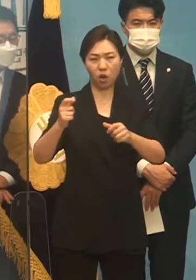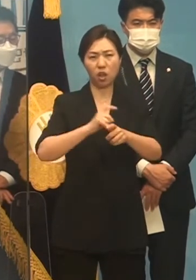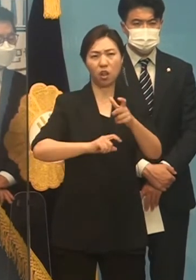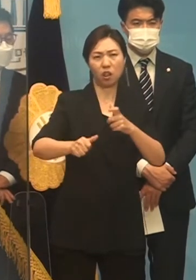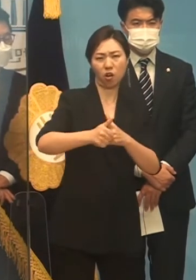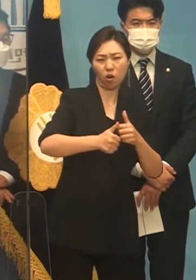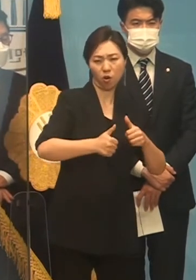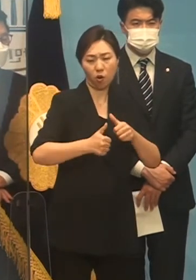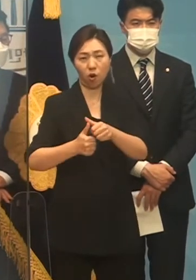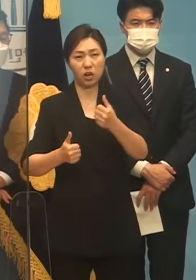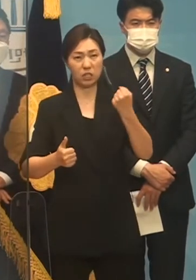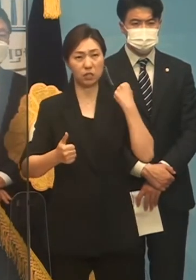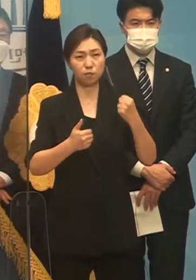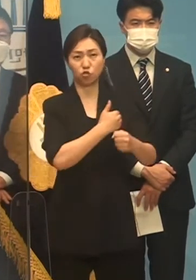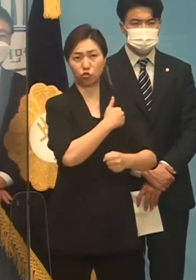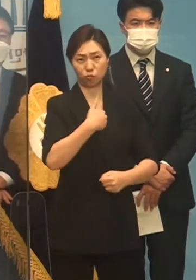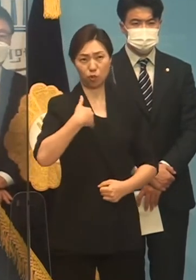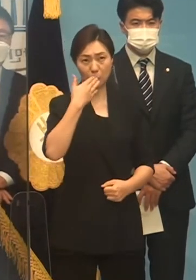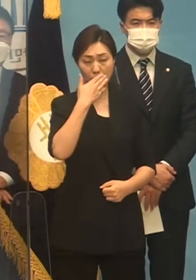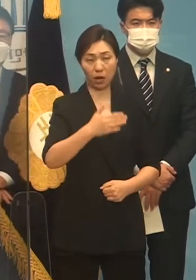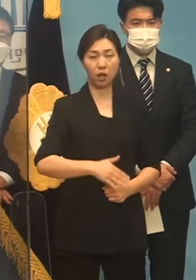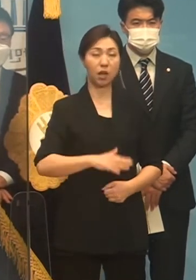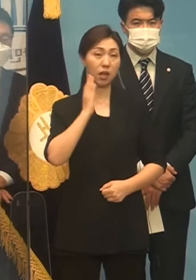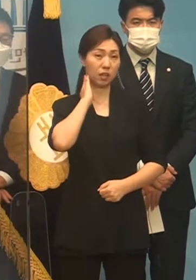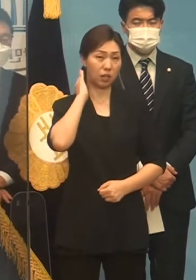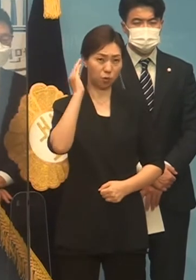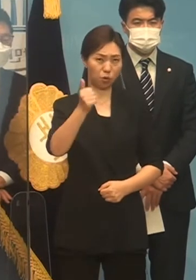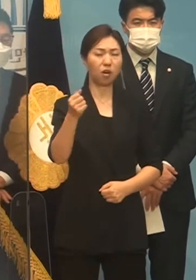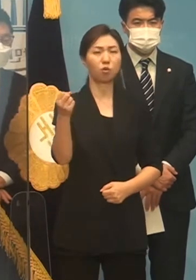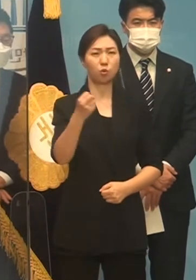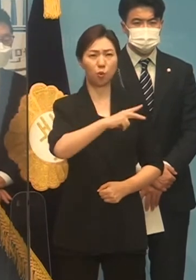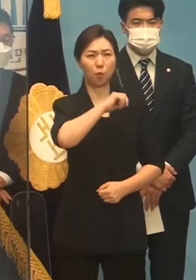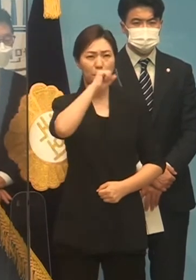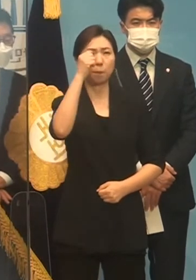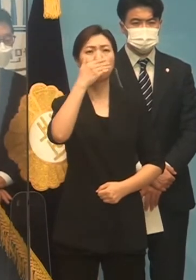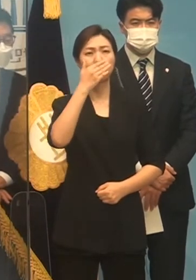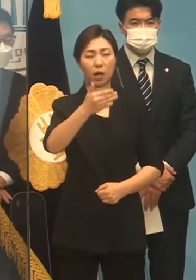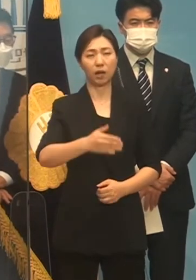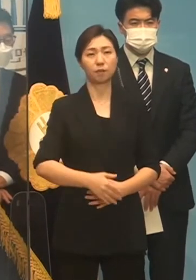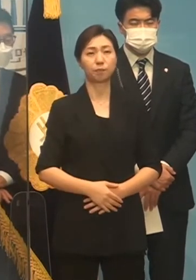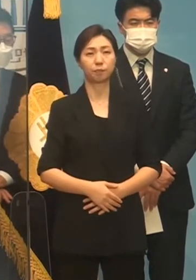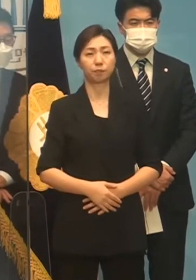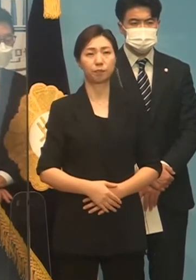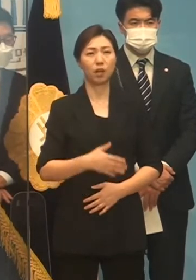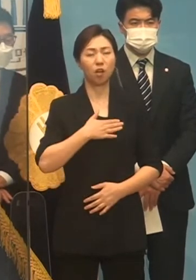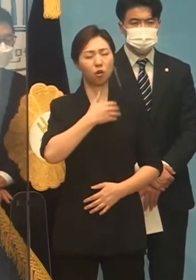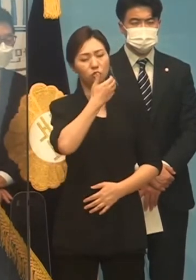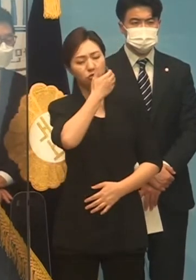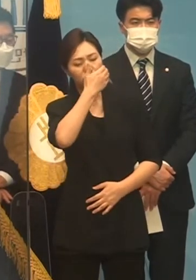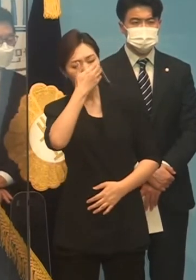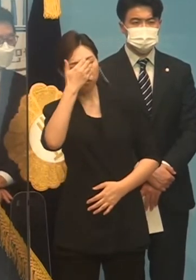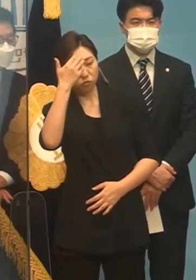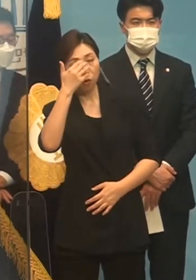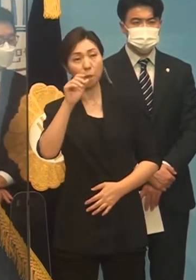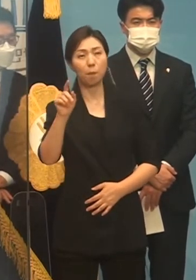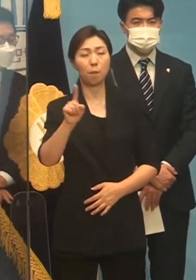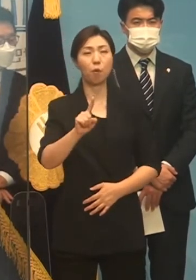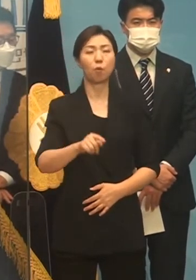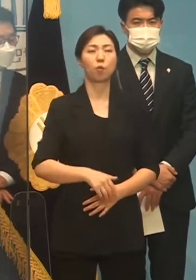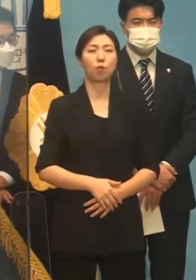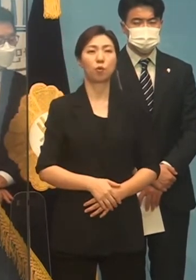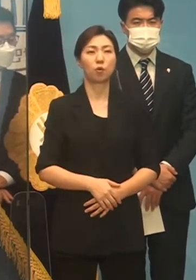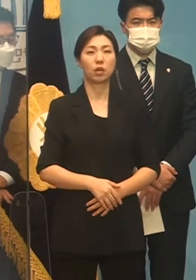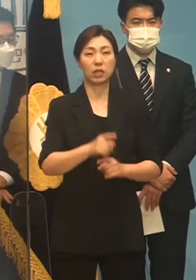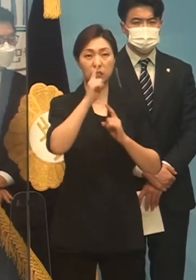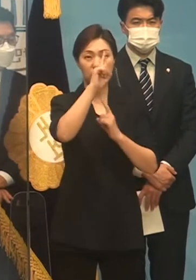판단해집니다. 정권 재창출이 확실해집니다. 저희는 꿈꿉니다. 이낙연은 민주당